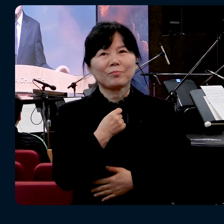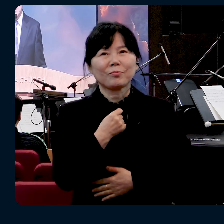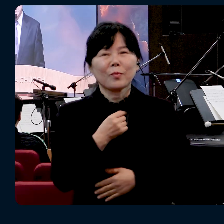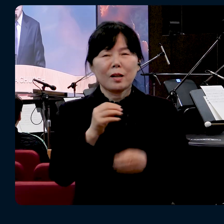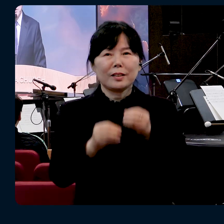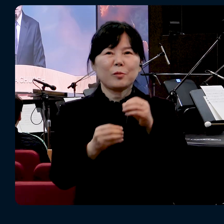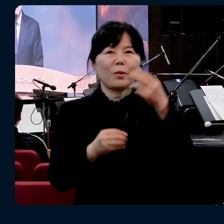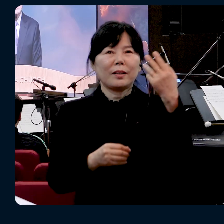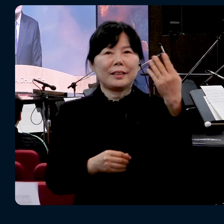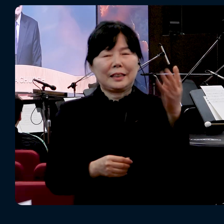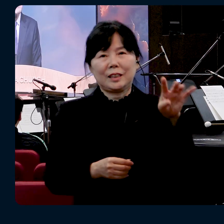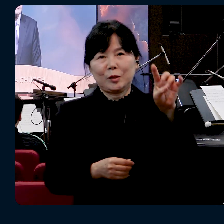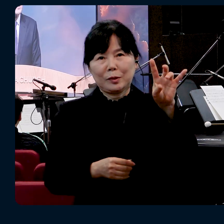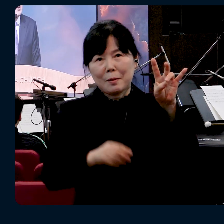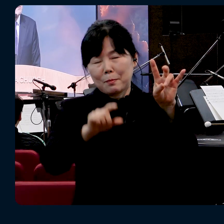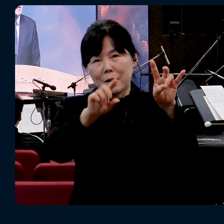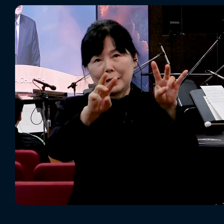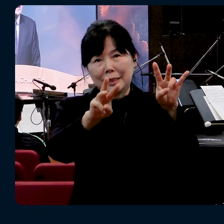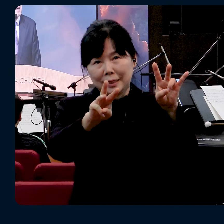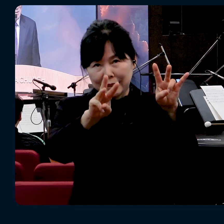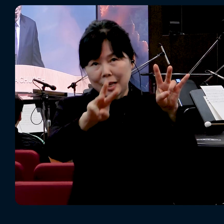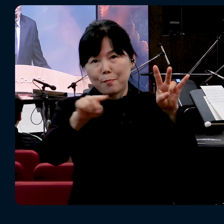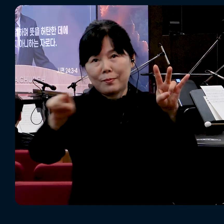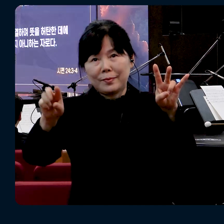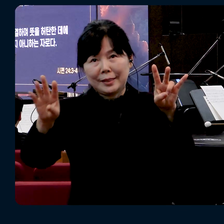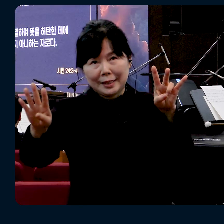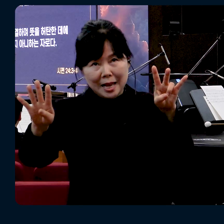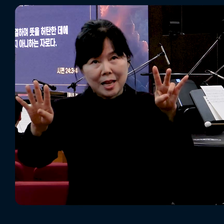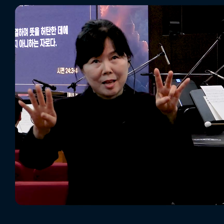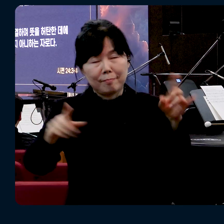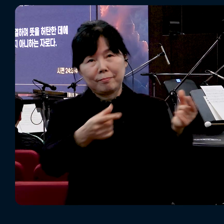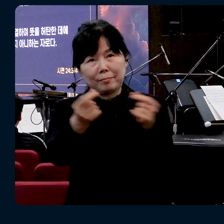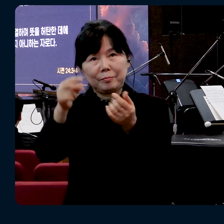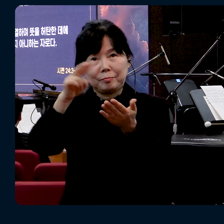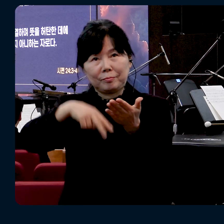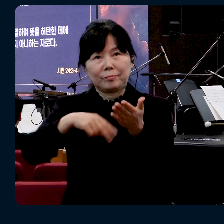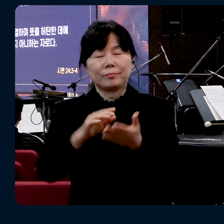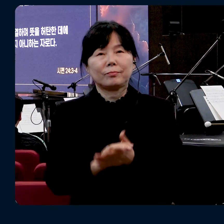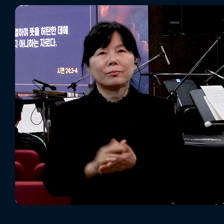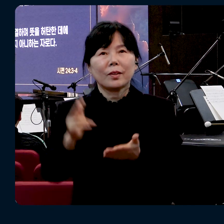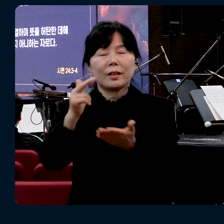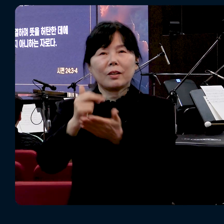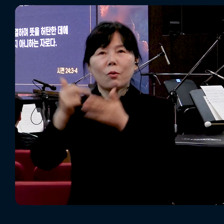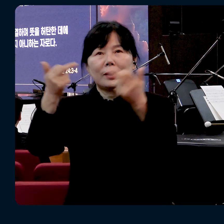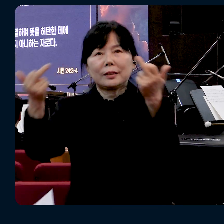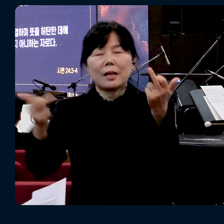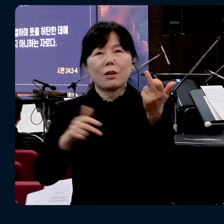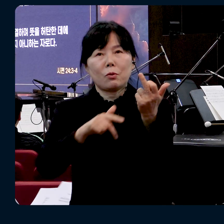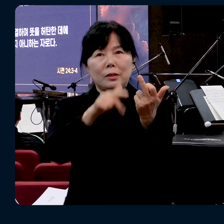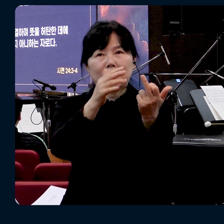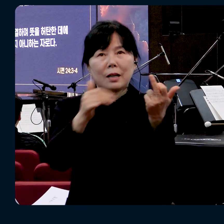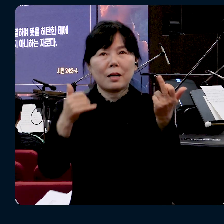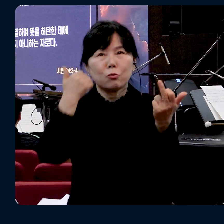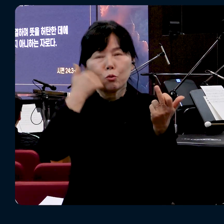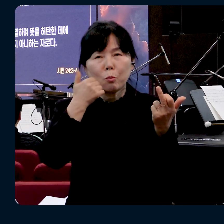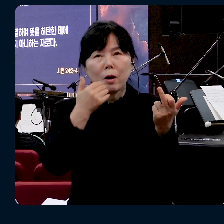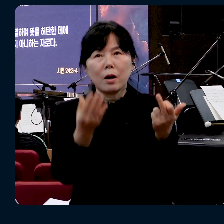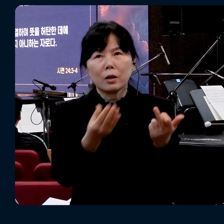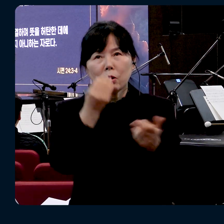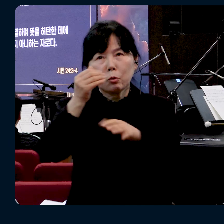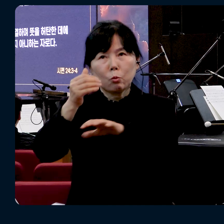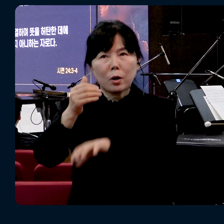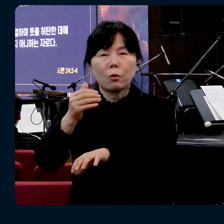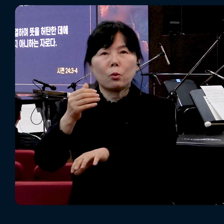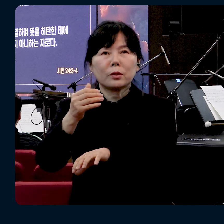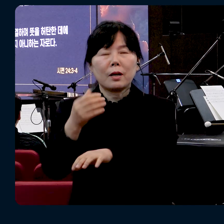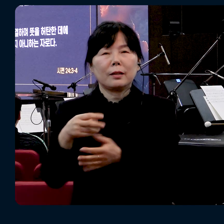시편 24편 3절 4절 말씀을 함께 읽도록 하겠습니다. 같이 읽습니다. 여호와의 산에 오를 자가 누구며